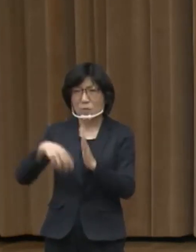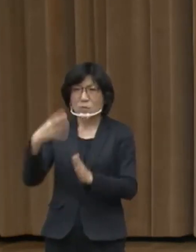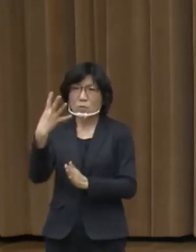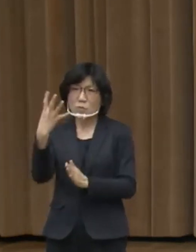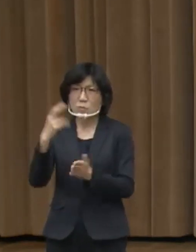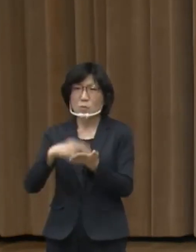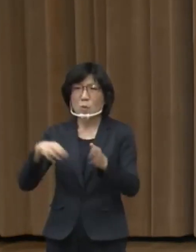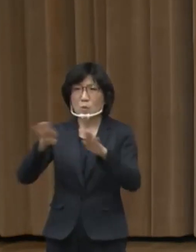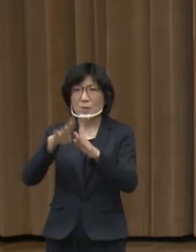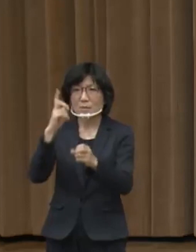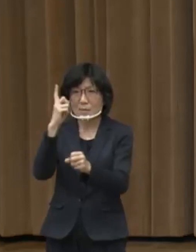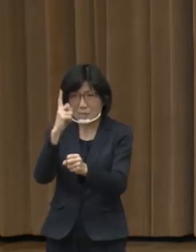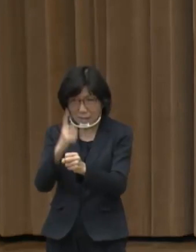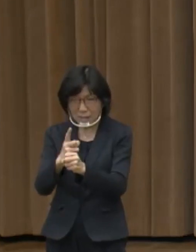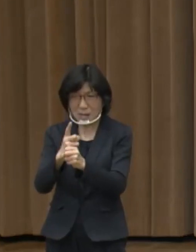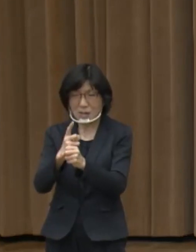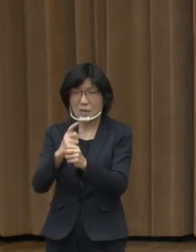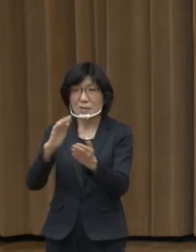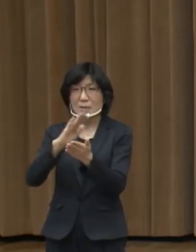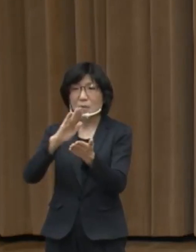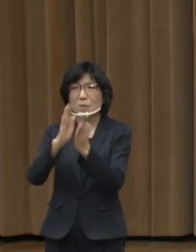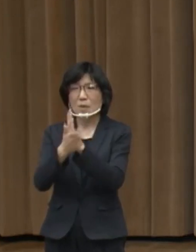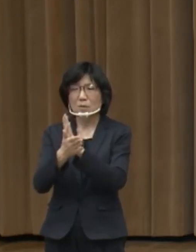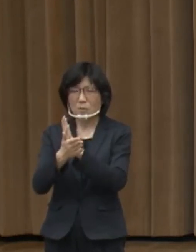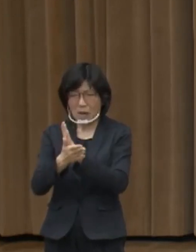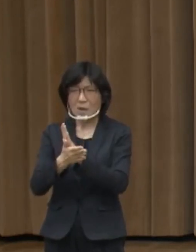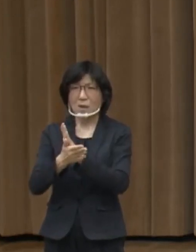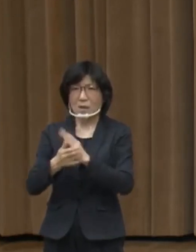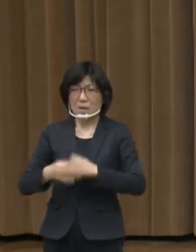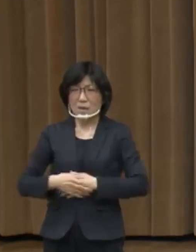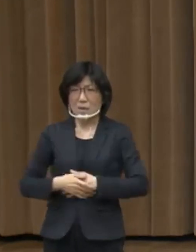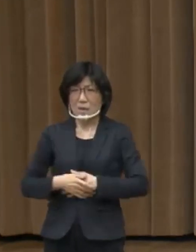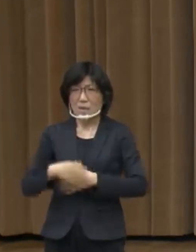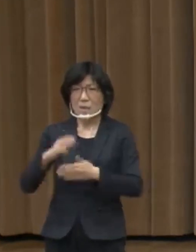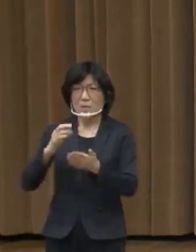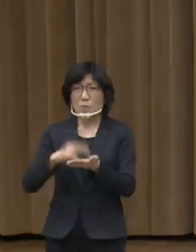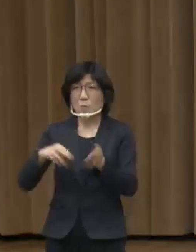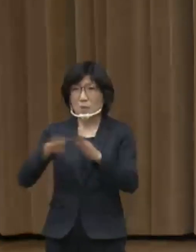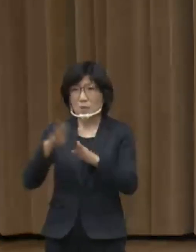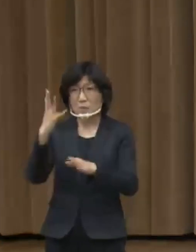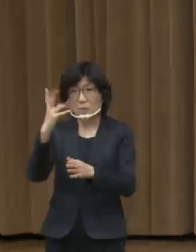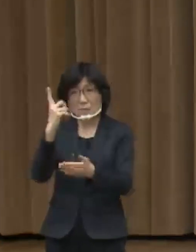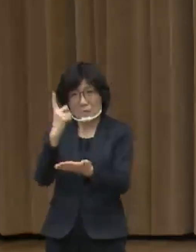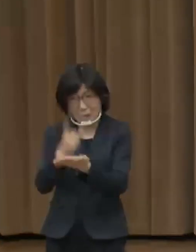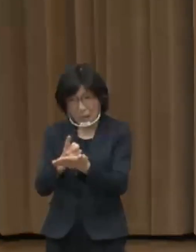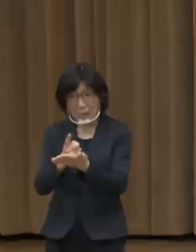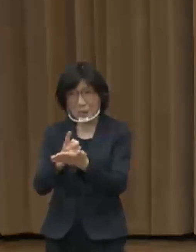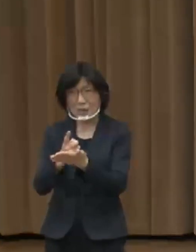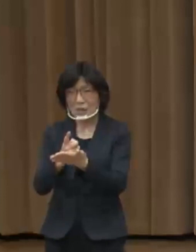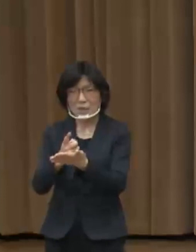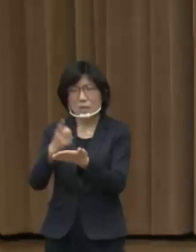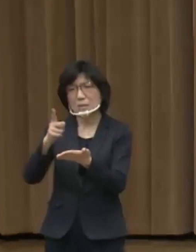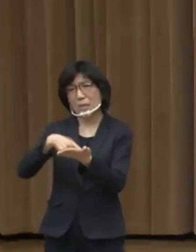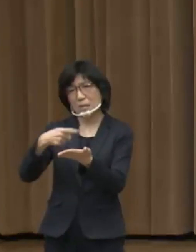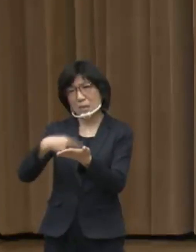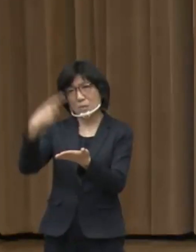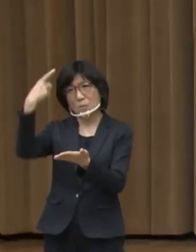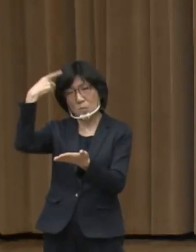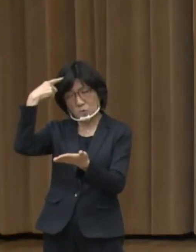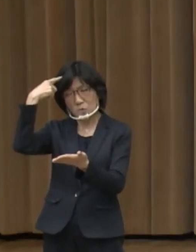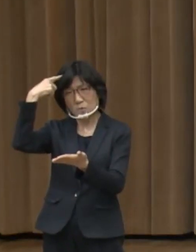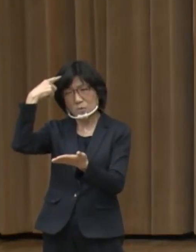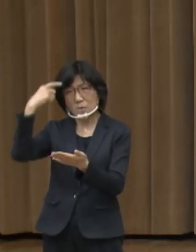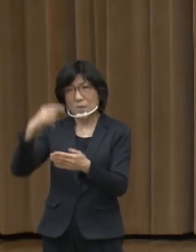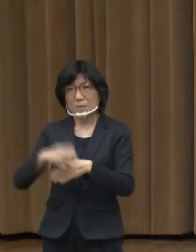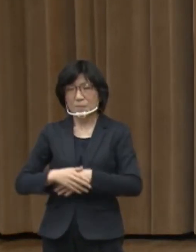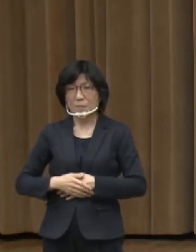しかございませんでした。県では限られた医療機関で後遺症の診療を行うのではなく、通常